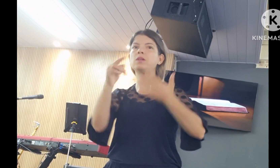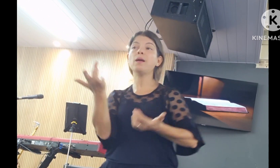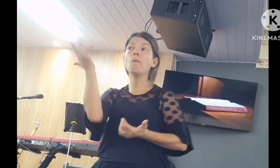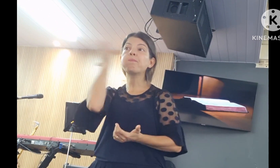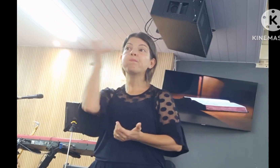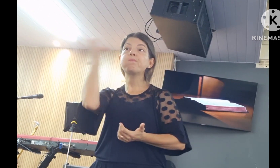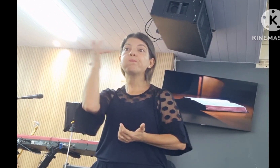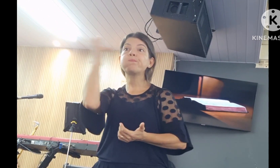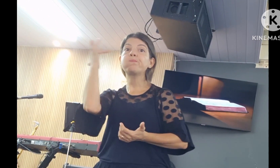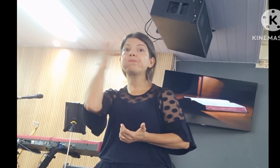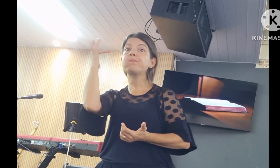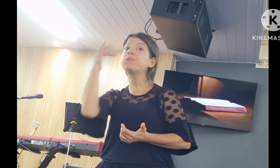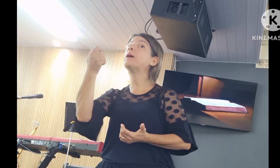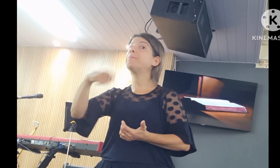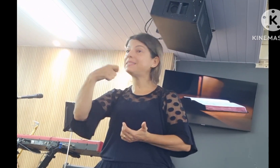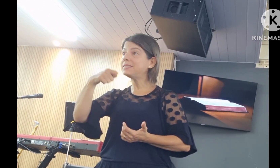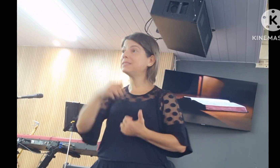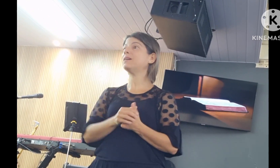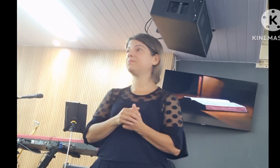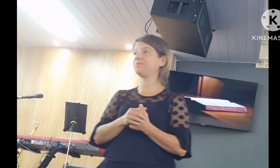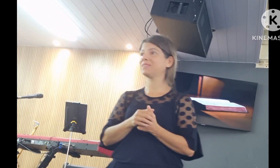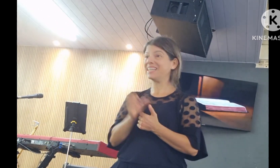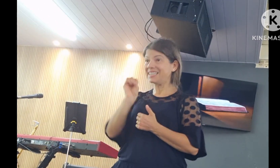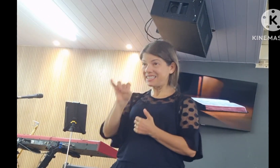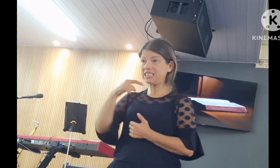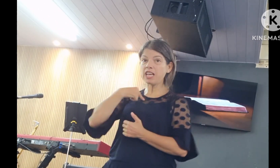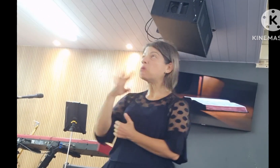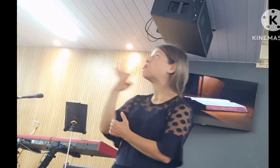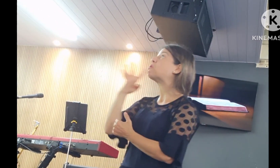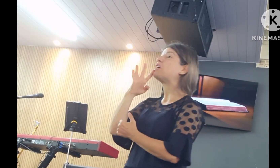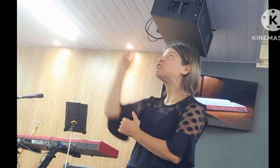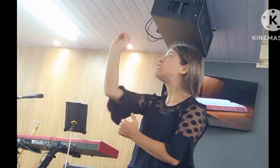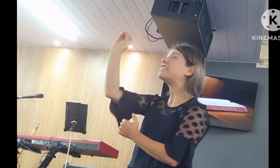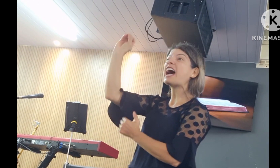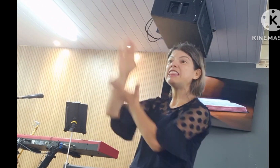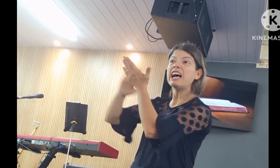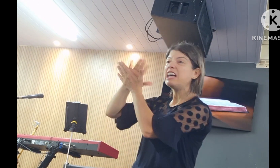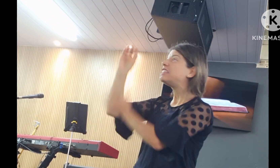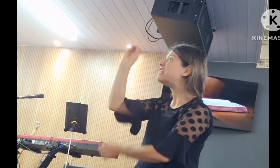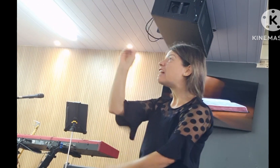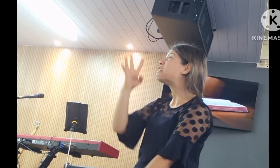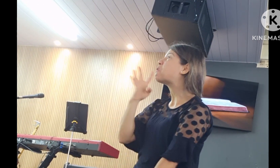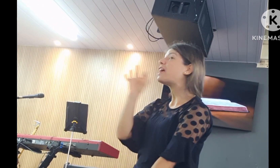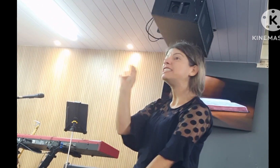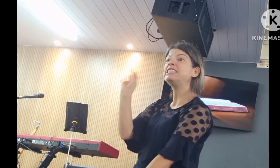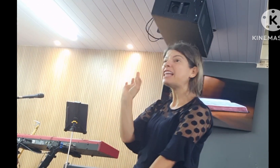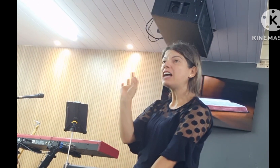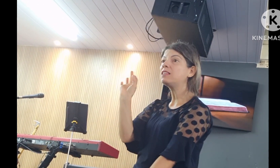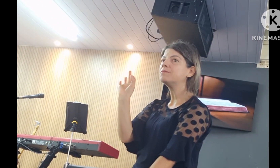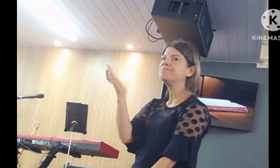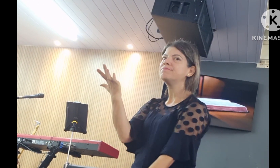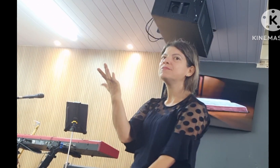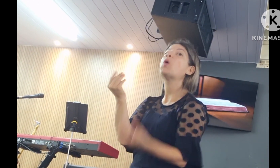conhecimento. Oséias fala, o meu povo perece por falta de conhecimento. Muitas vezes